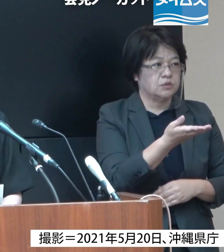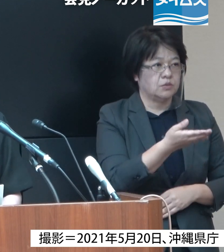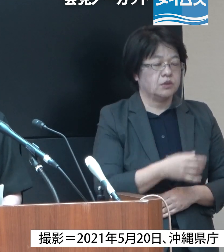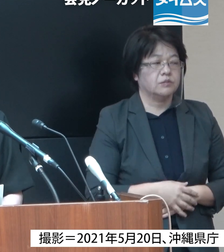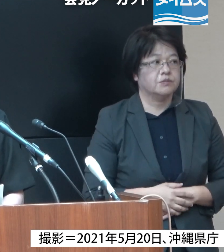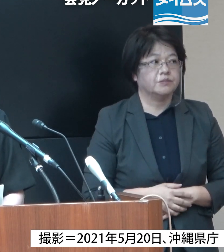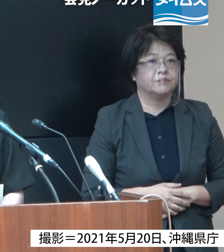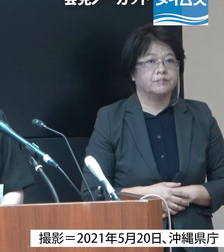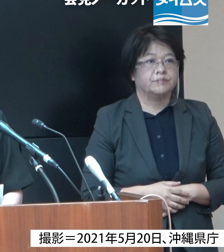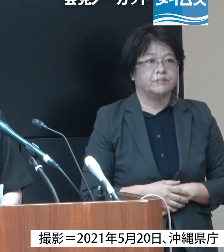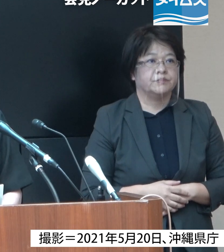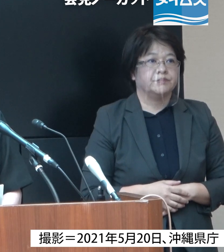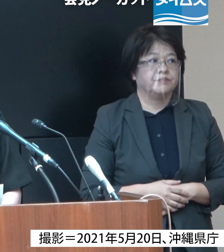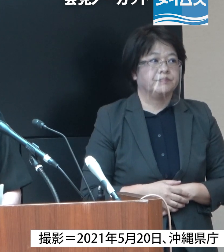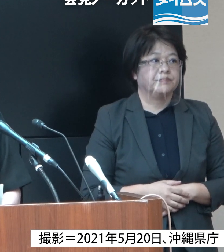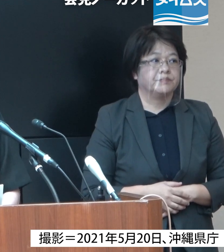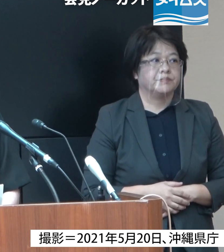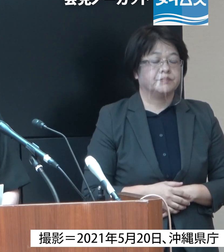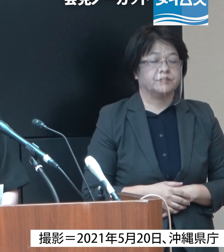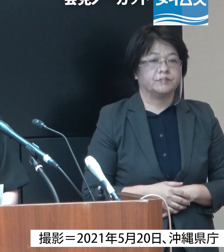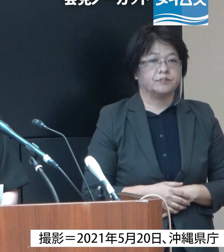どうぞ。